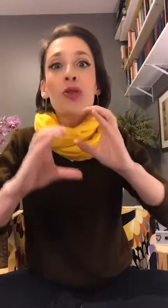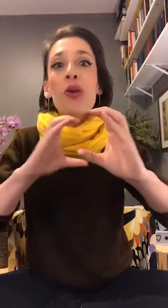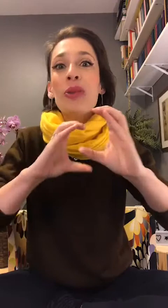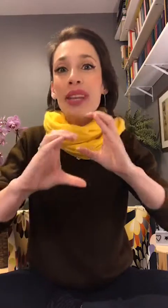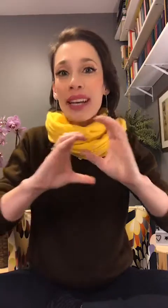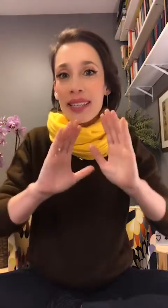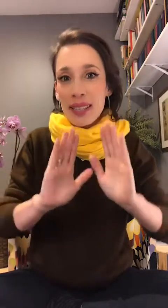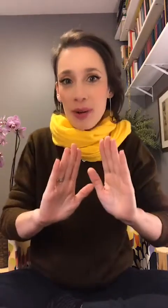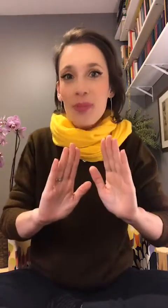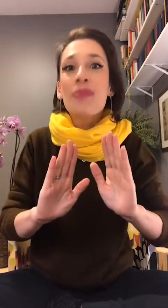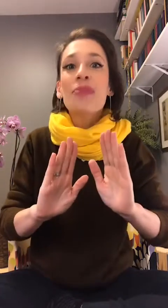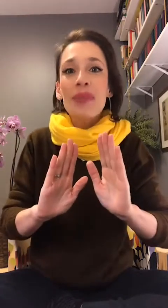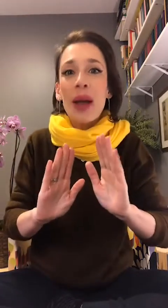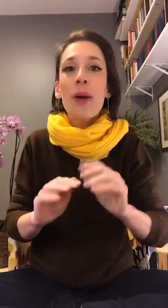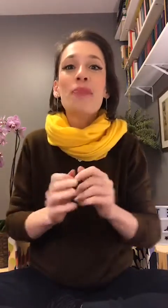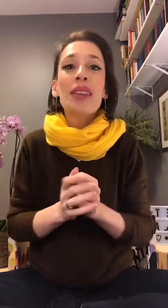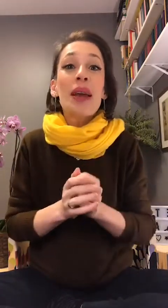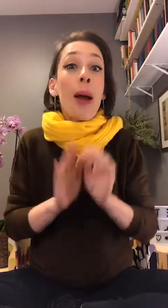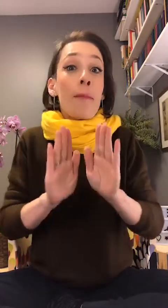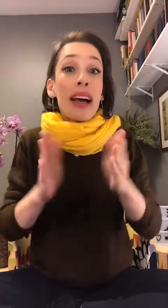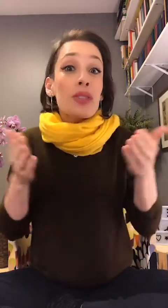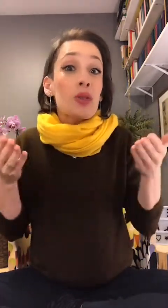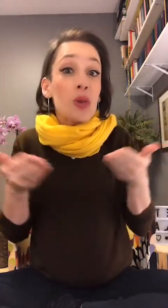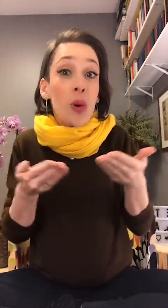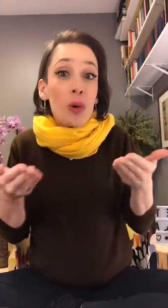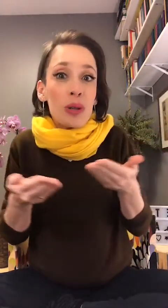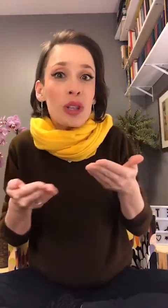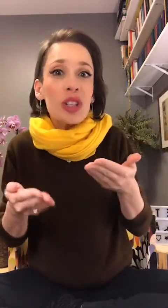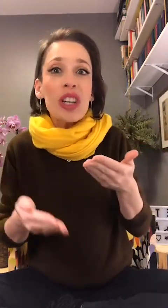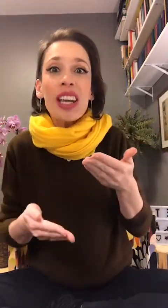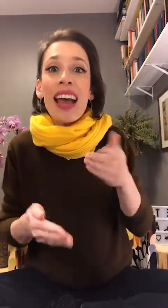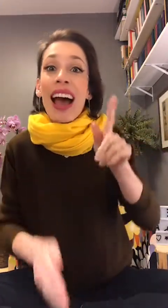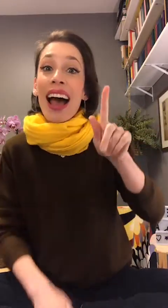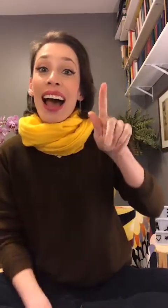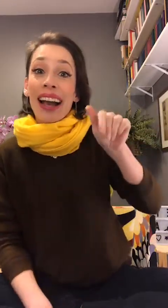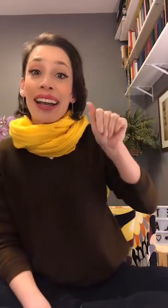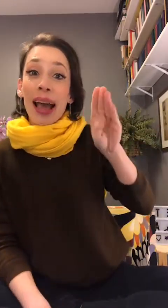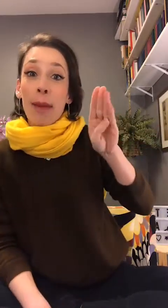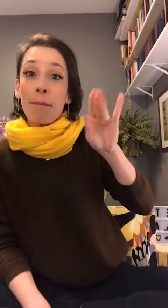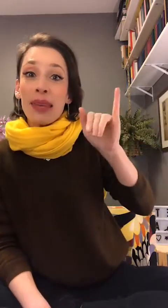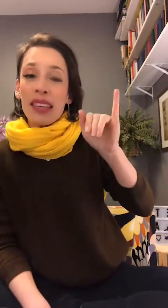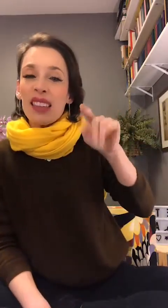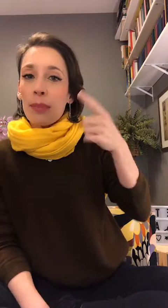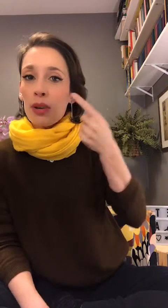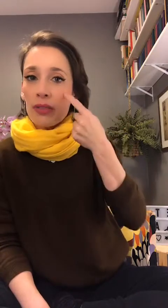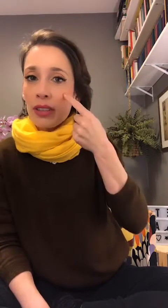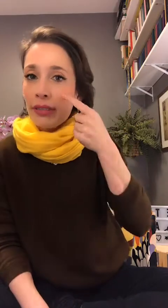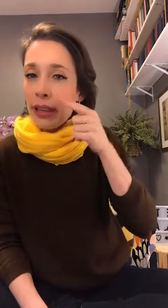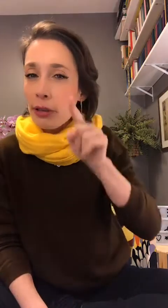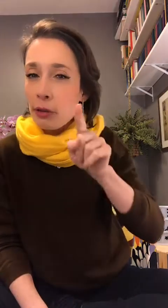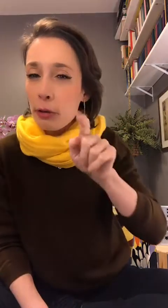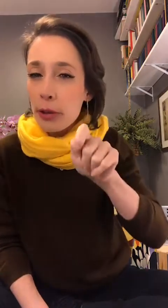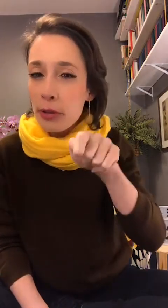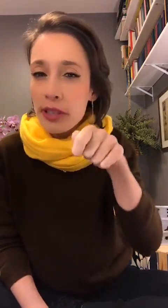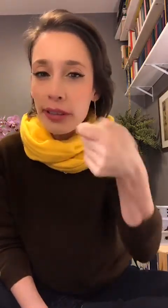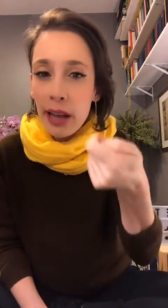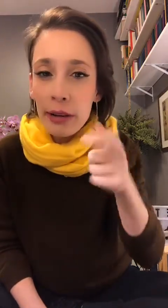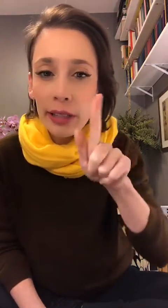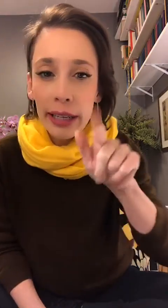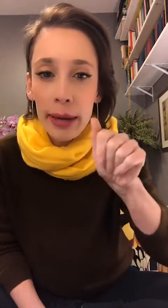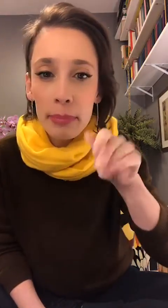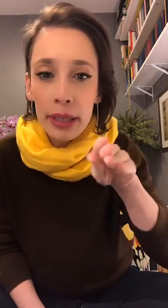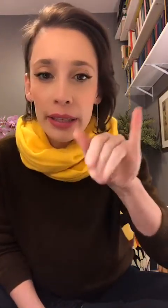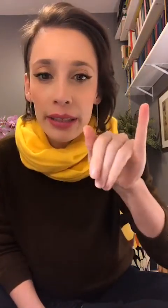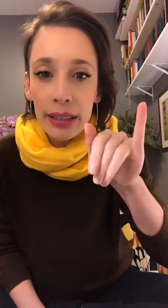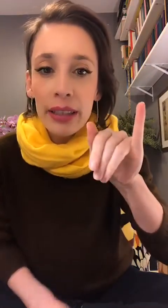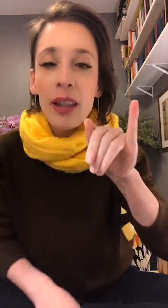estratégias de comunicação, né? Mas hoje a Gabi, depois eu vou descobrir o sinal